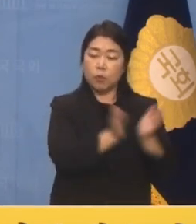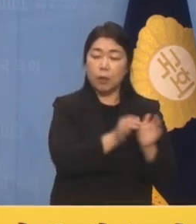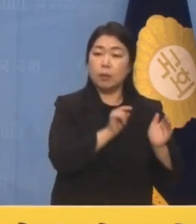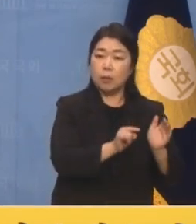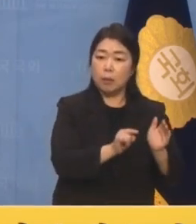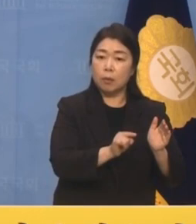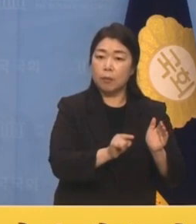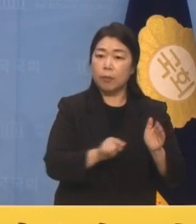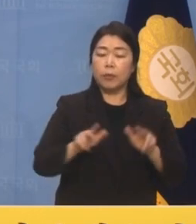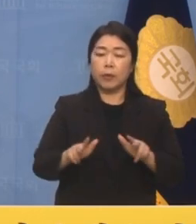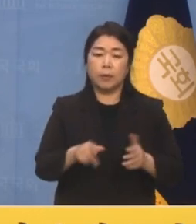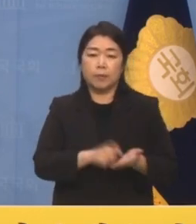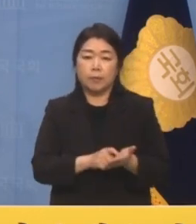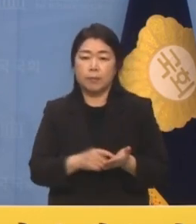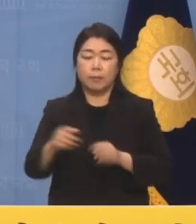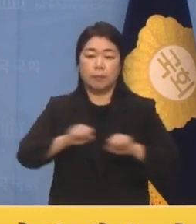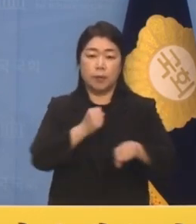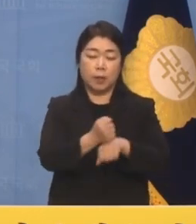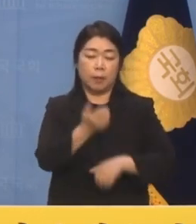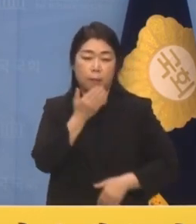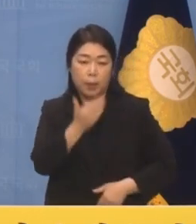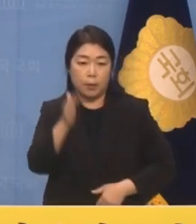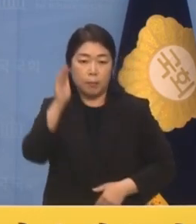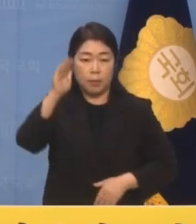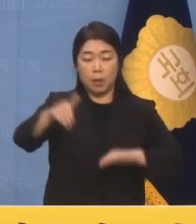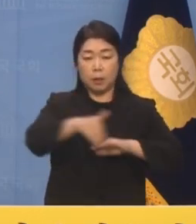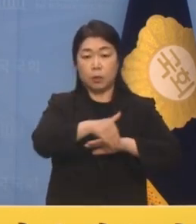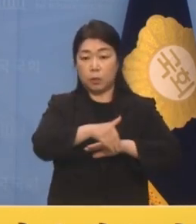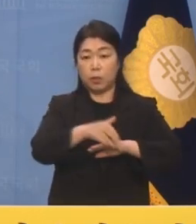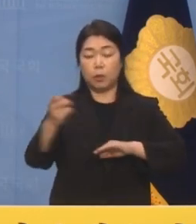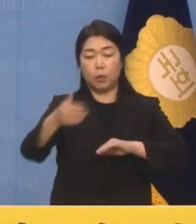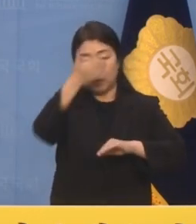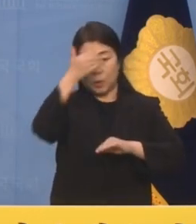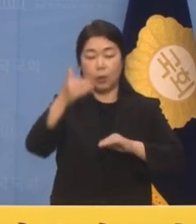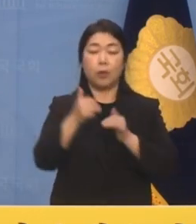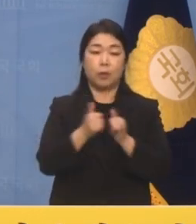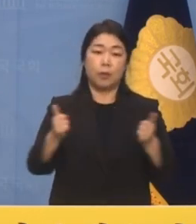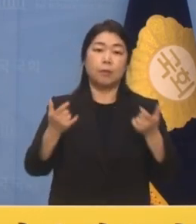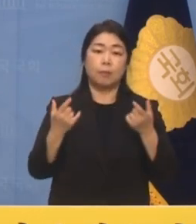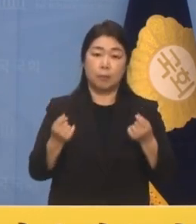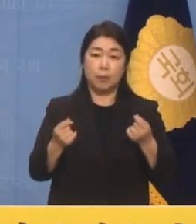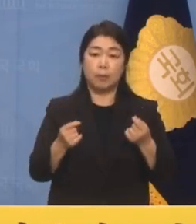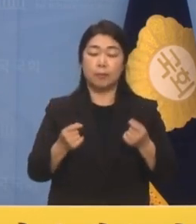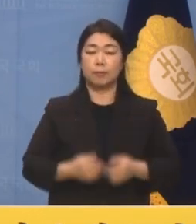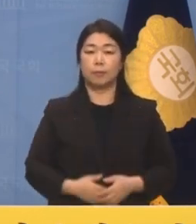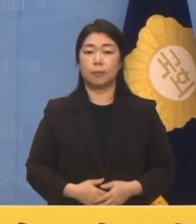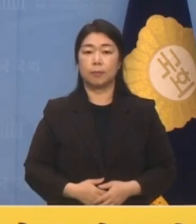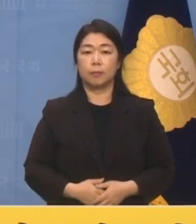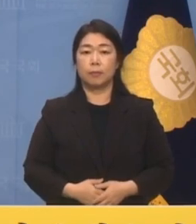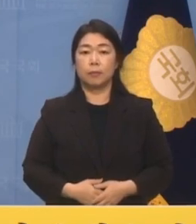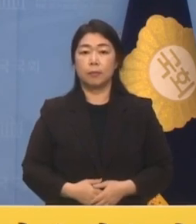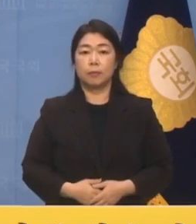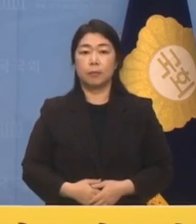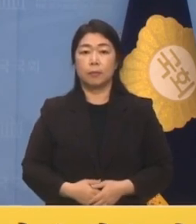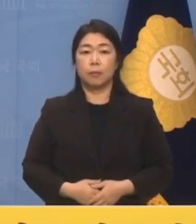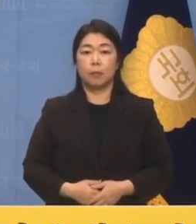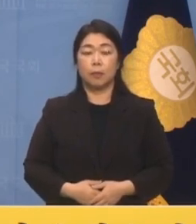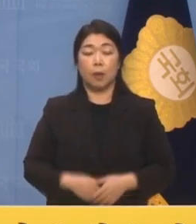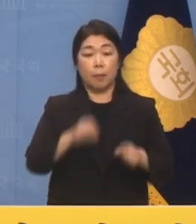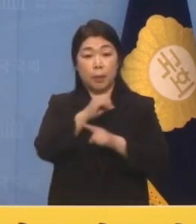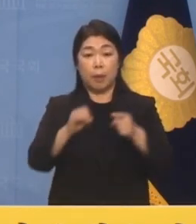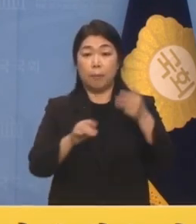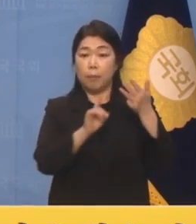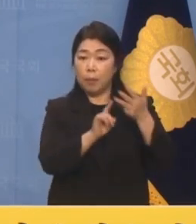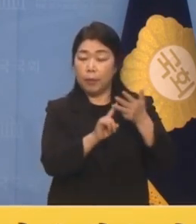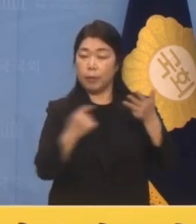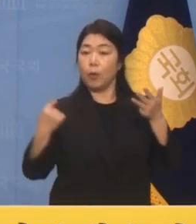당장 말할 수 있는 이 당의 미래 정치인이고 청년 정치인이라고 말씀드릴 수 있을 것 같습니다. 비례 8번은